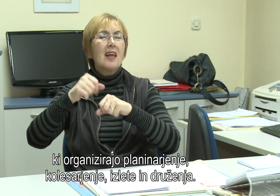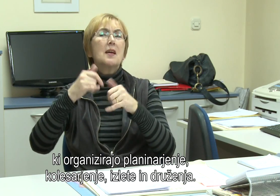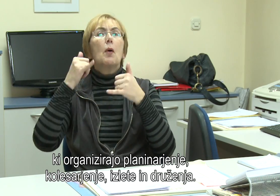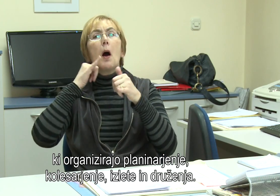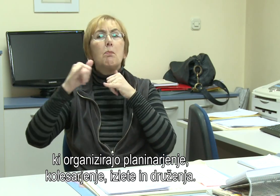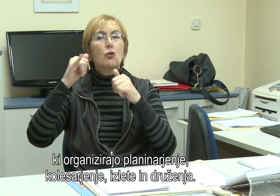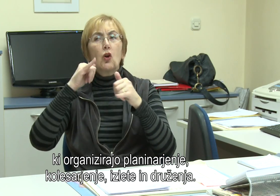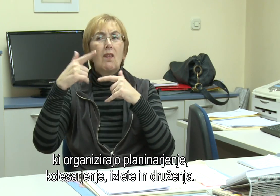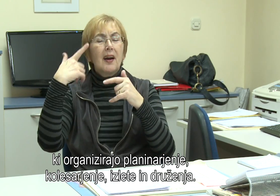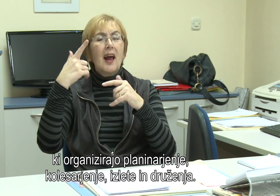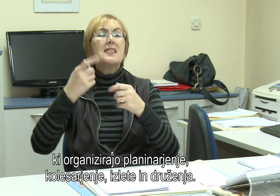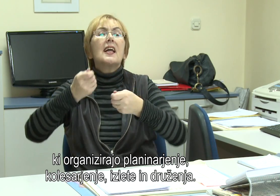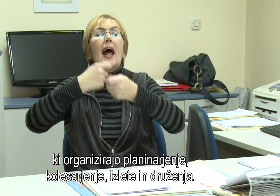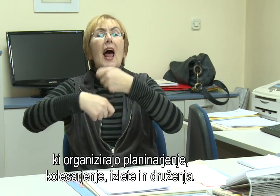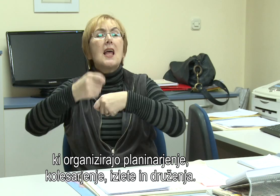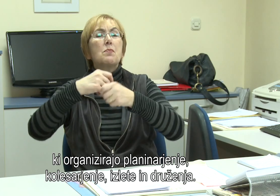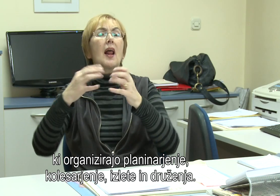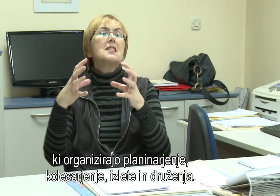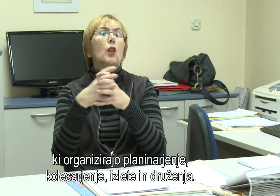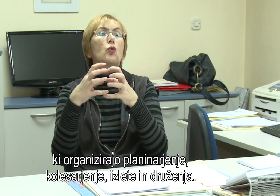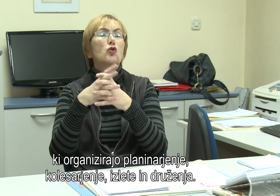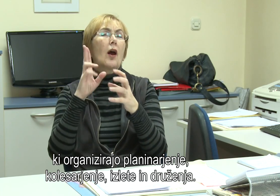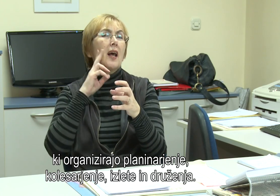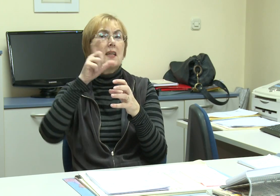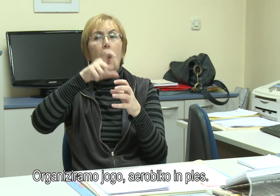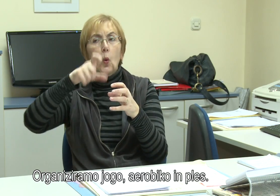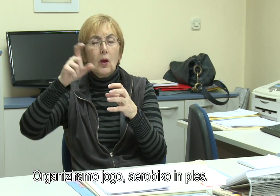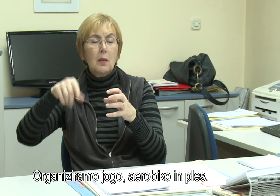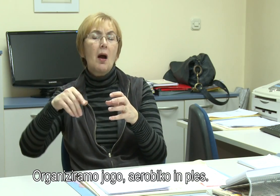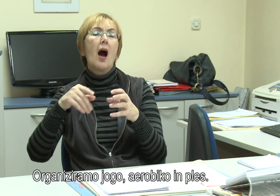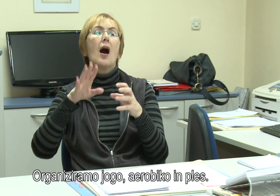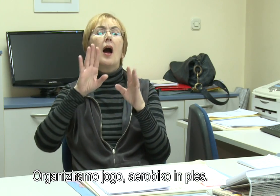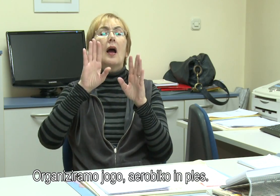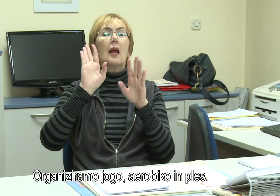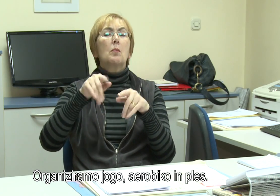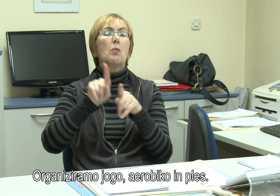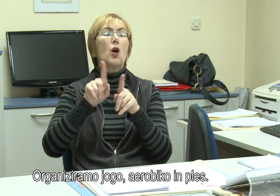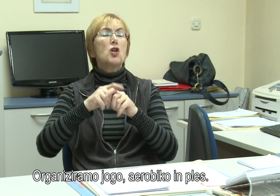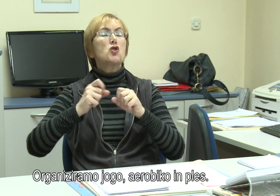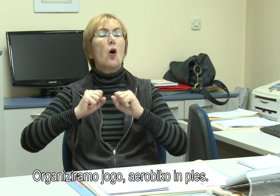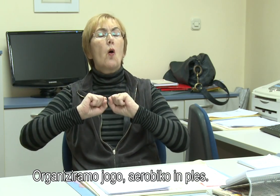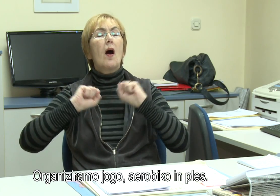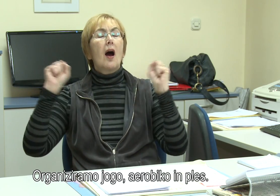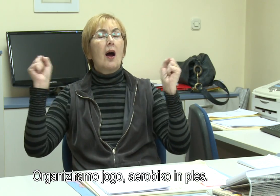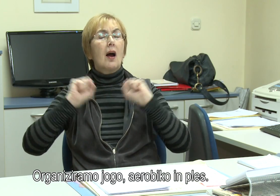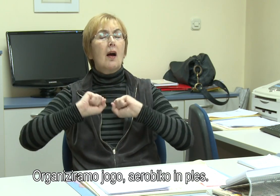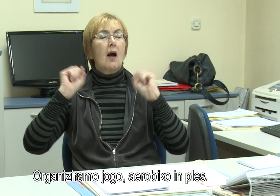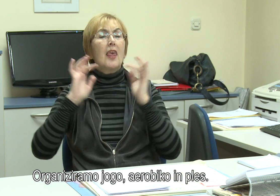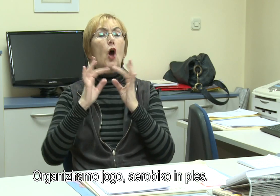za putovanje, razmjena za druženje za gluhima. Imamo isto